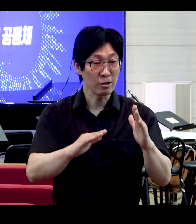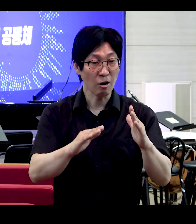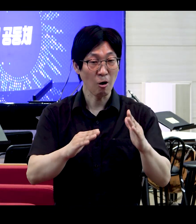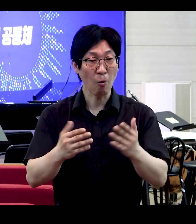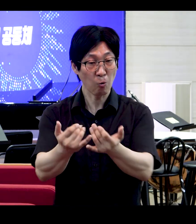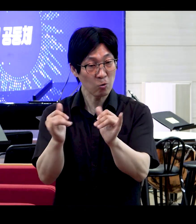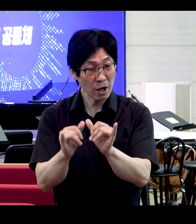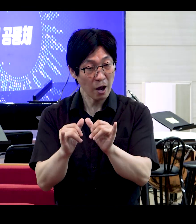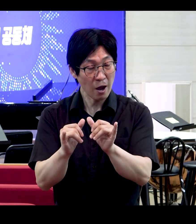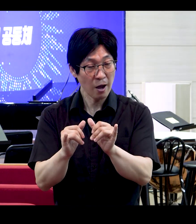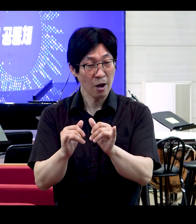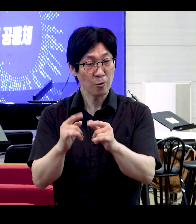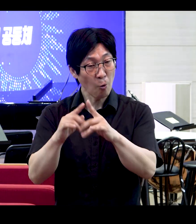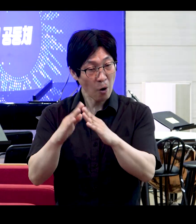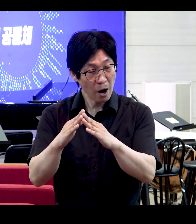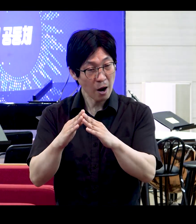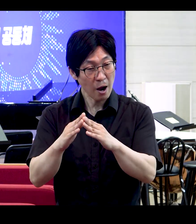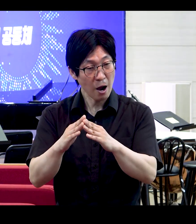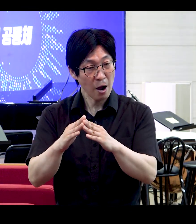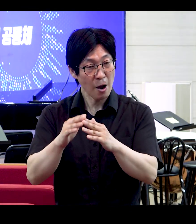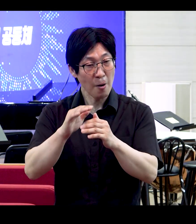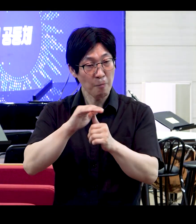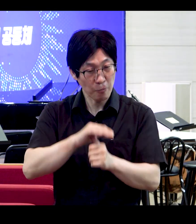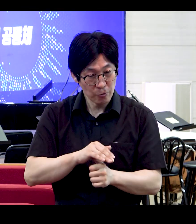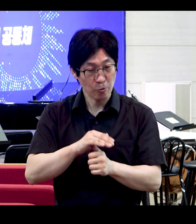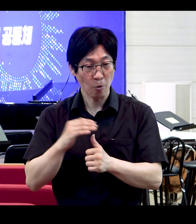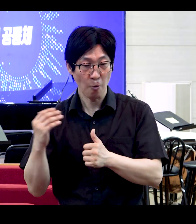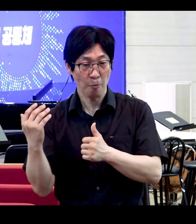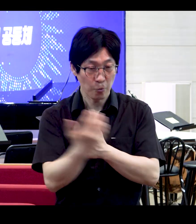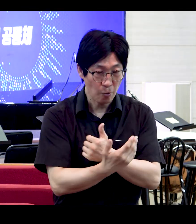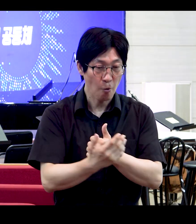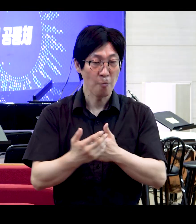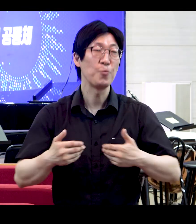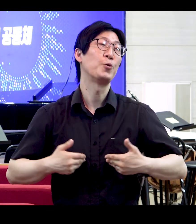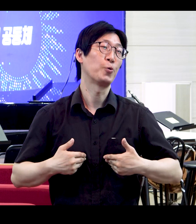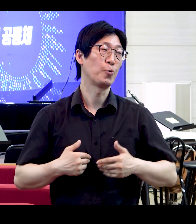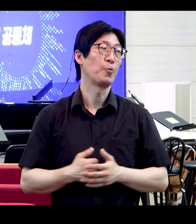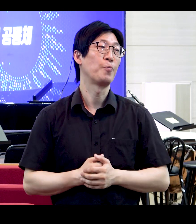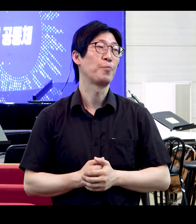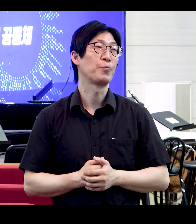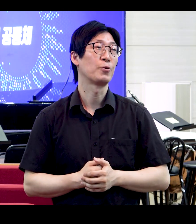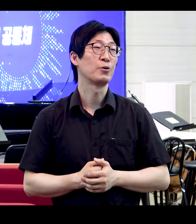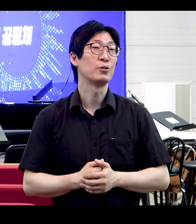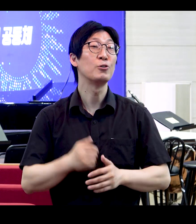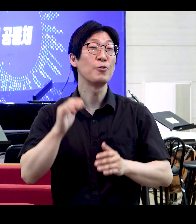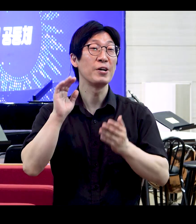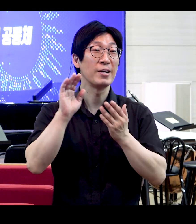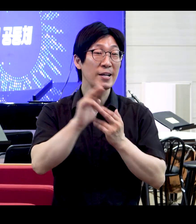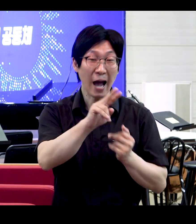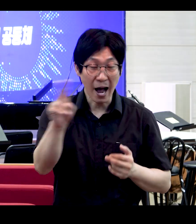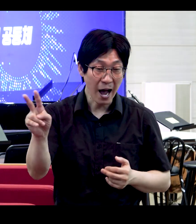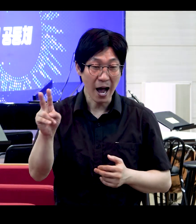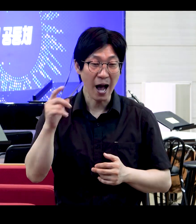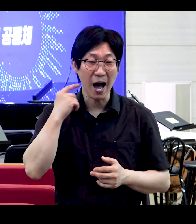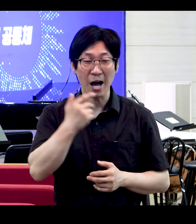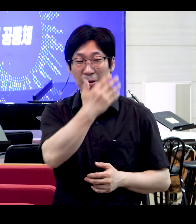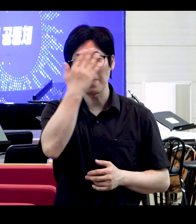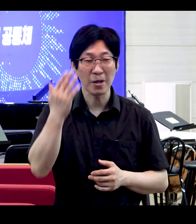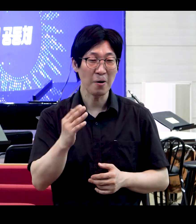그러면 견뎌야죠. 버텨야죠. 지켜내야죠. 그러면 아름다운